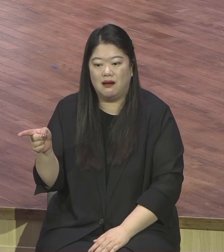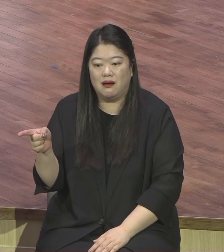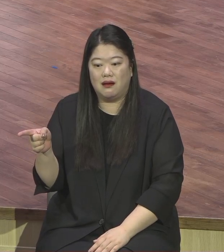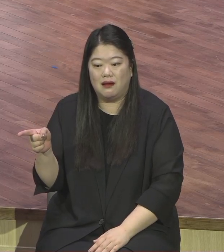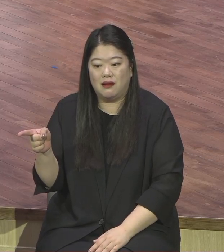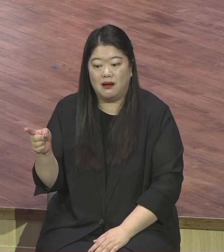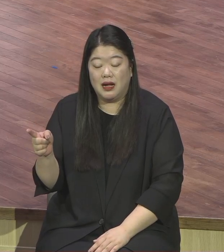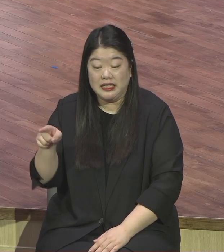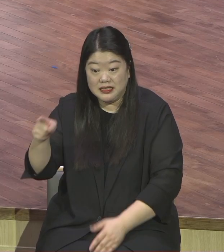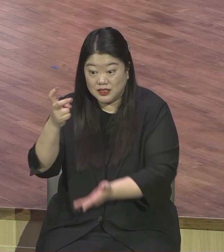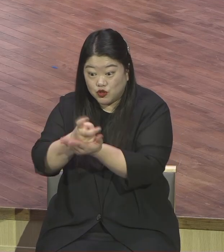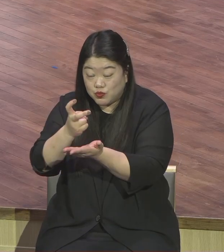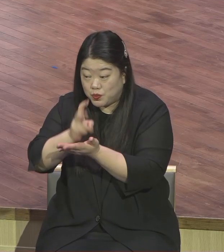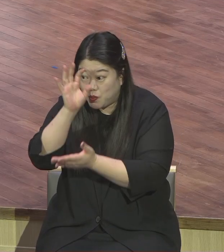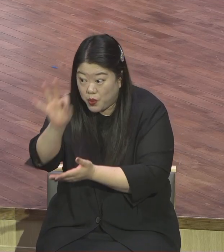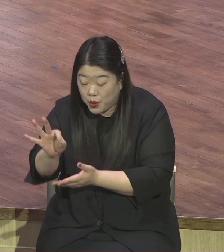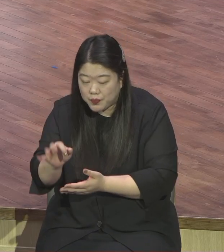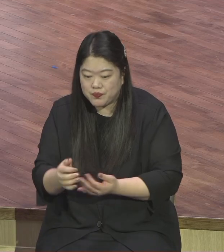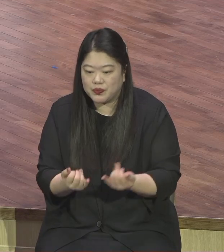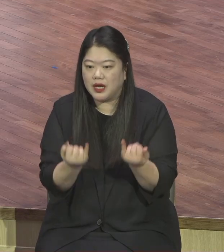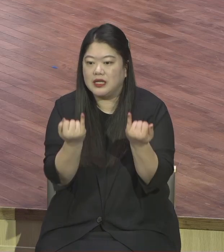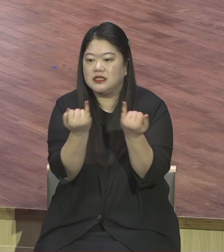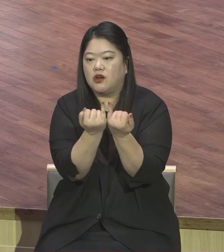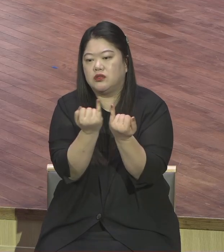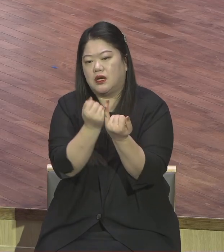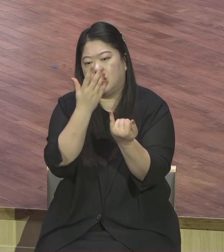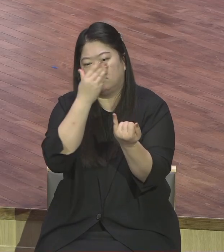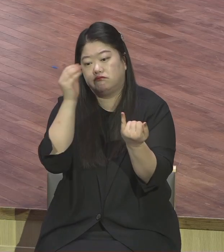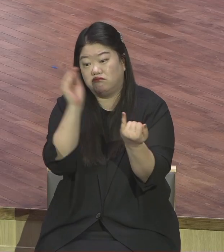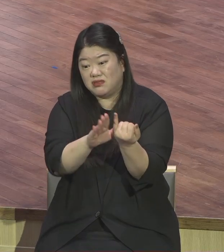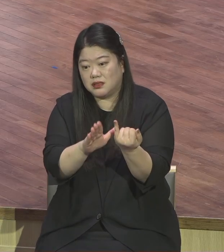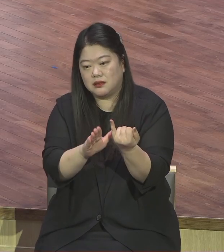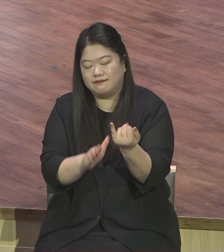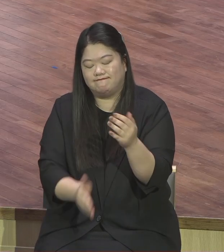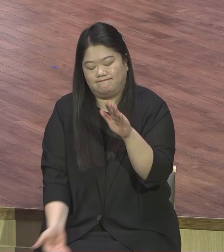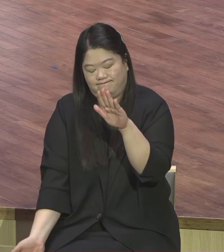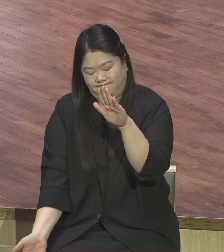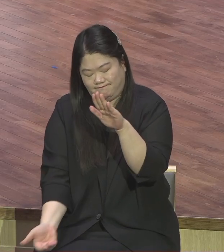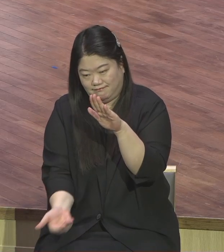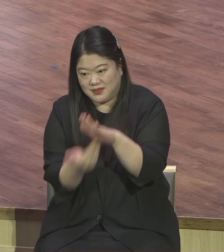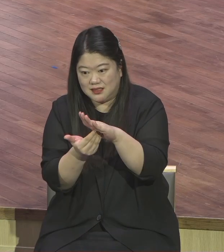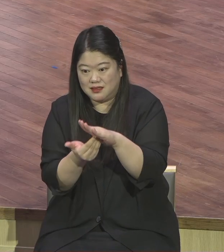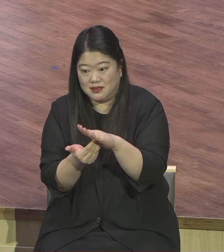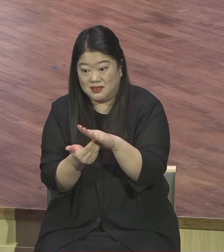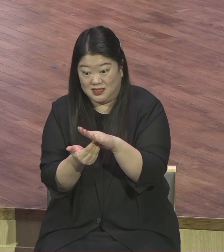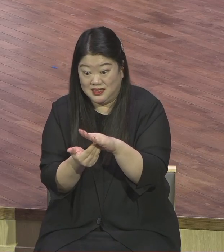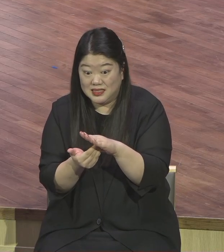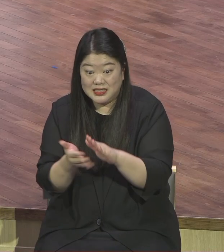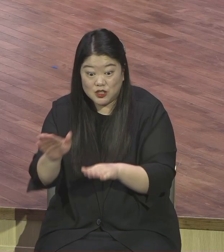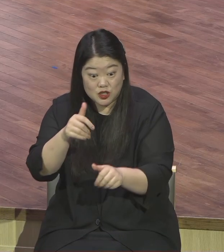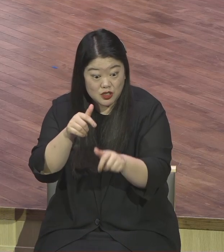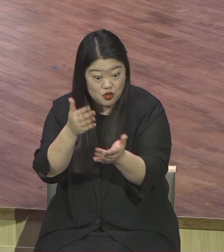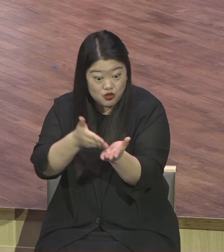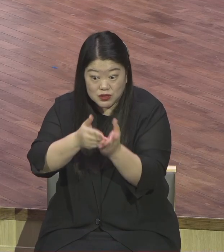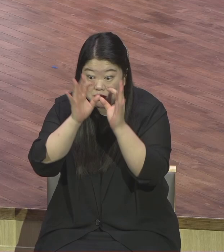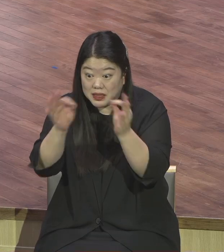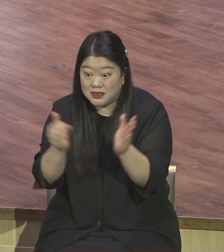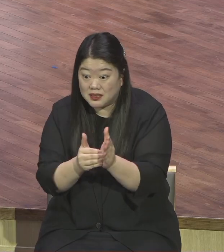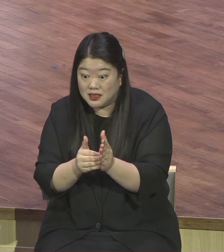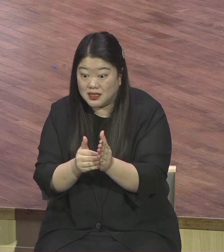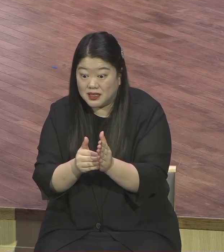처벌밖에 나올 수밖에 없어요. 특히 여성에 대해서. 인권 침해가 상상을 초월합니다.